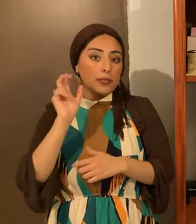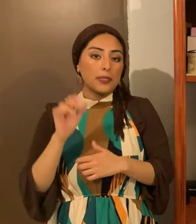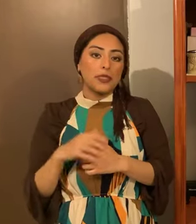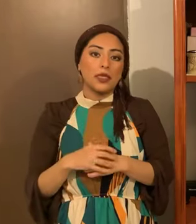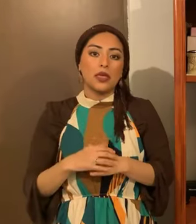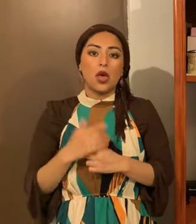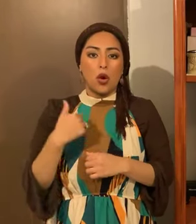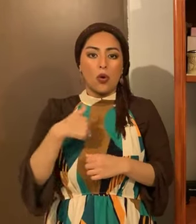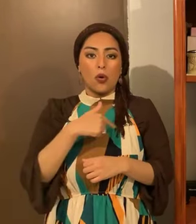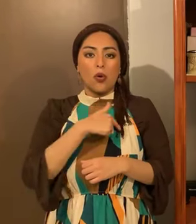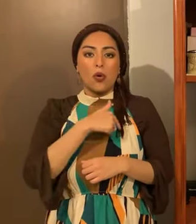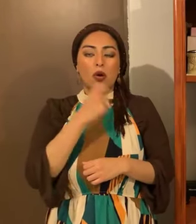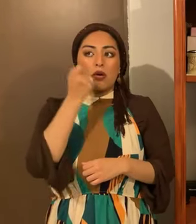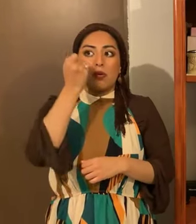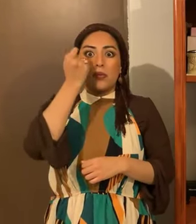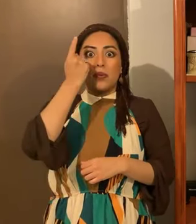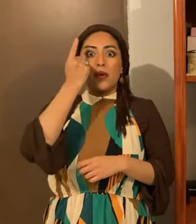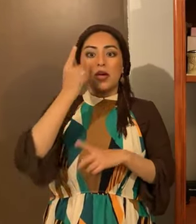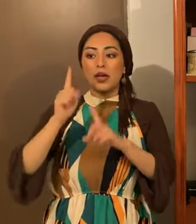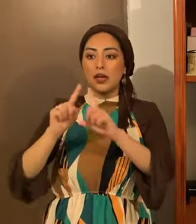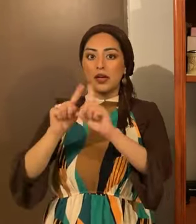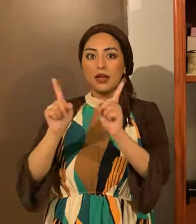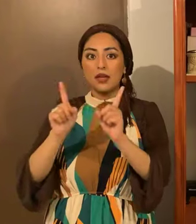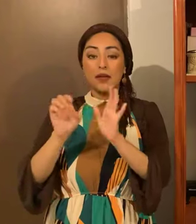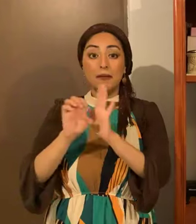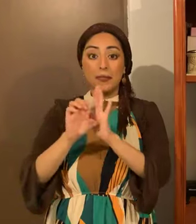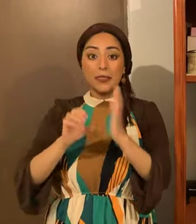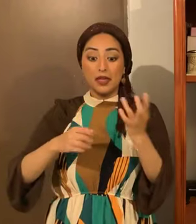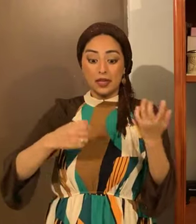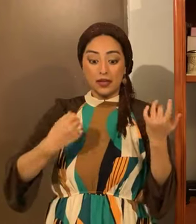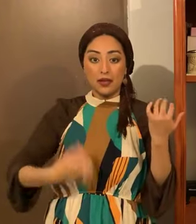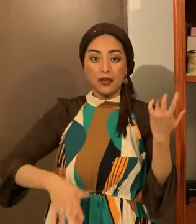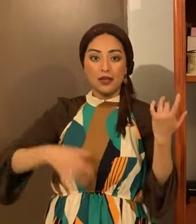nosotros podemos distinguir, por ejemplo, una guitarra.